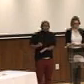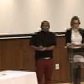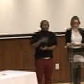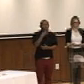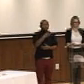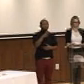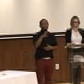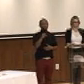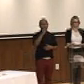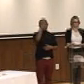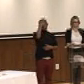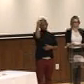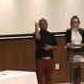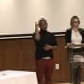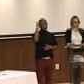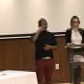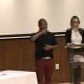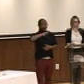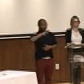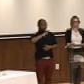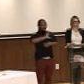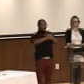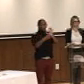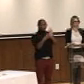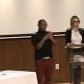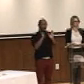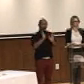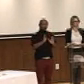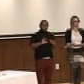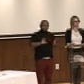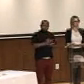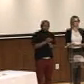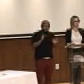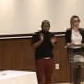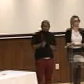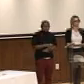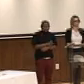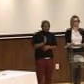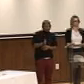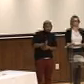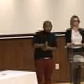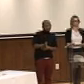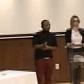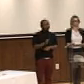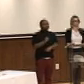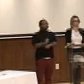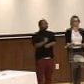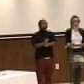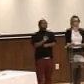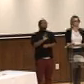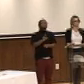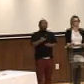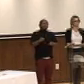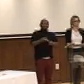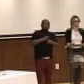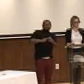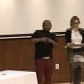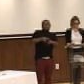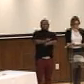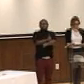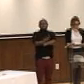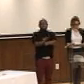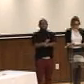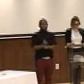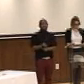temos um concurso realizado, aguardando o fim do processo eleitoral para poder fazer a homologação, eleições majoritárias, não as